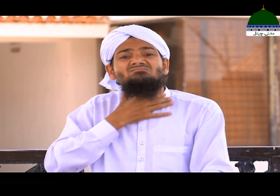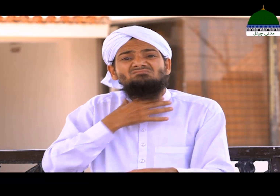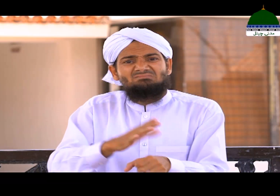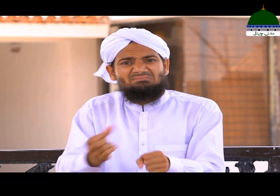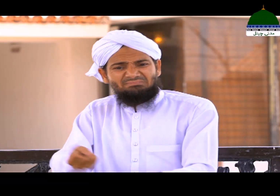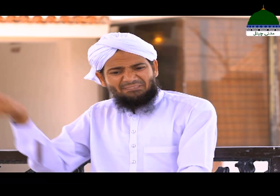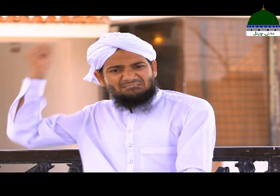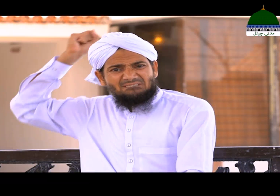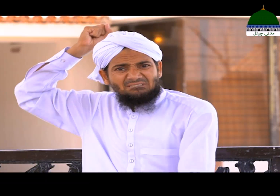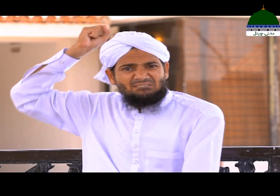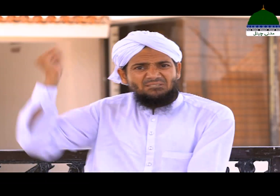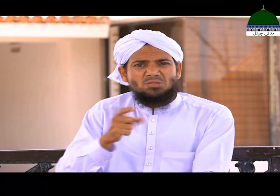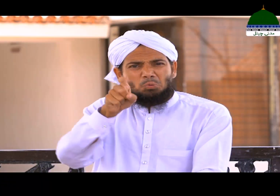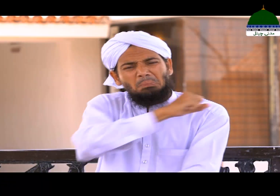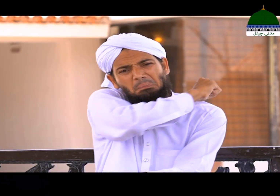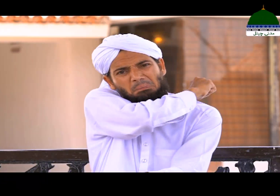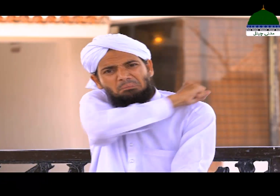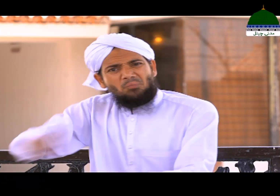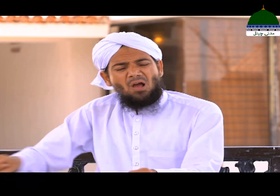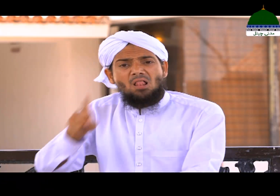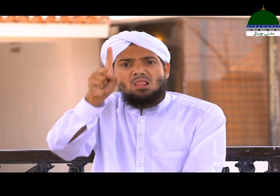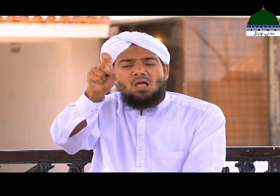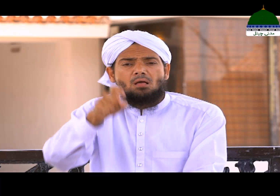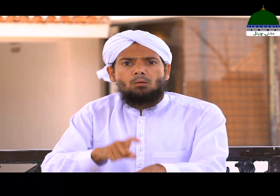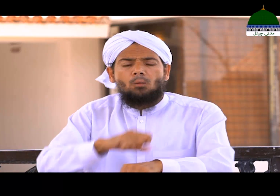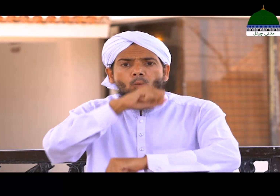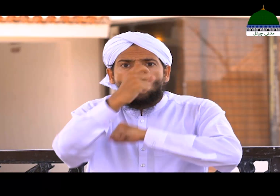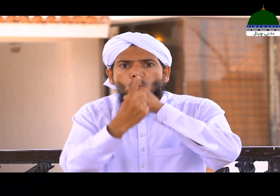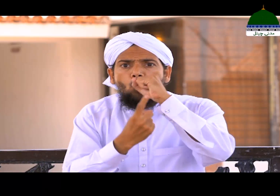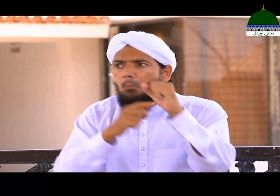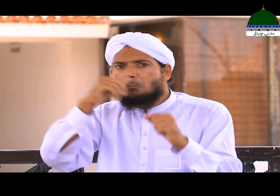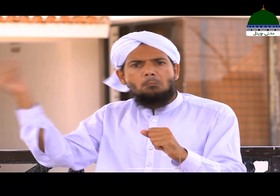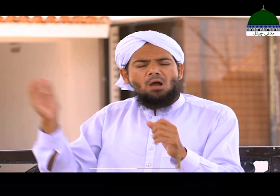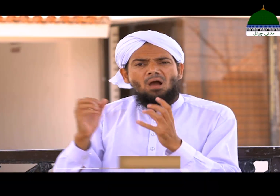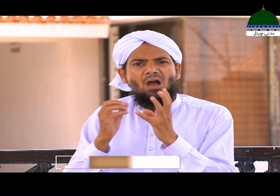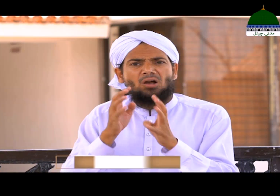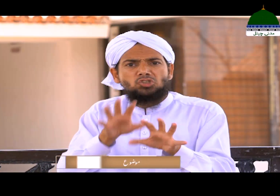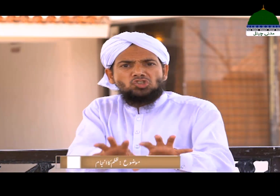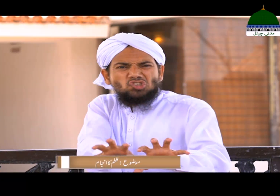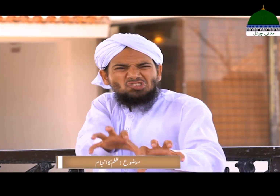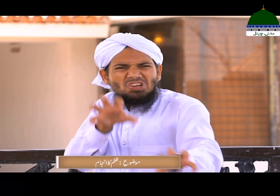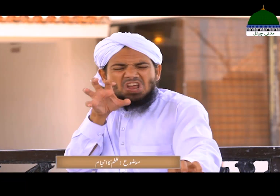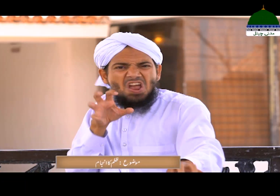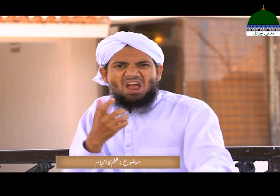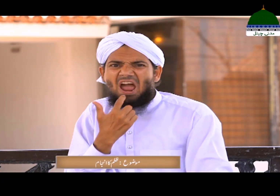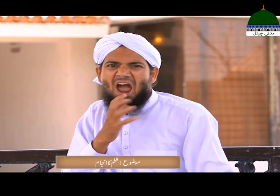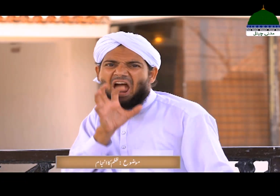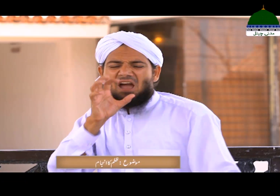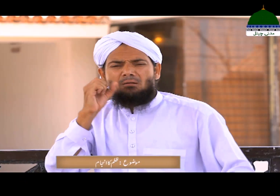پر تلوار رکھ کر مجھے ذبح کرنے ہی والا تھا کہ یکا یک جھاڑیوں کی طرف سے ایک شیر دھاڑتا ہوا برآمد